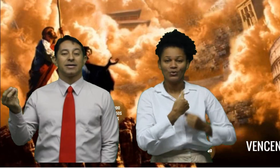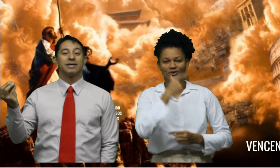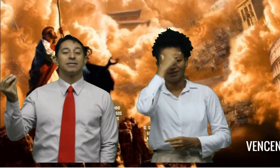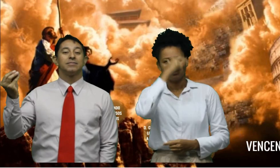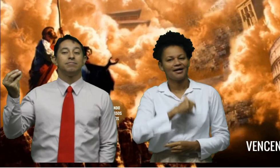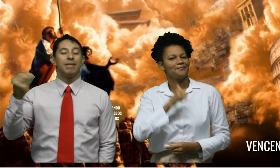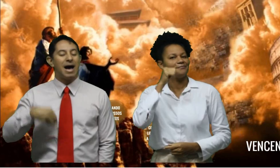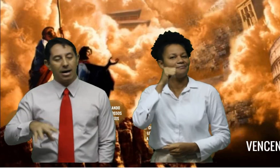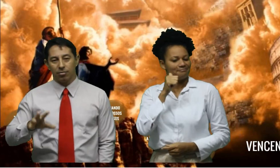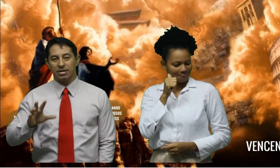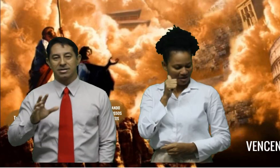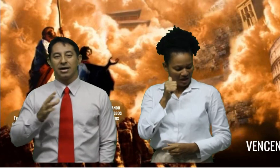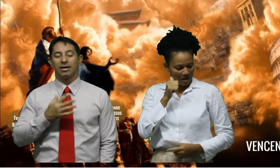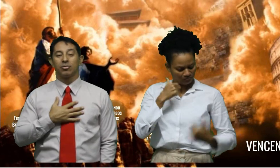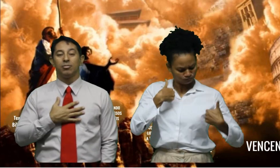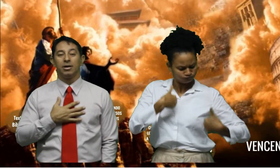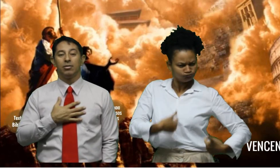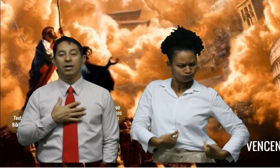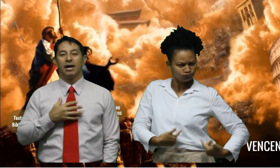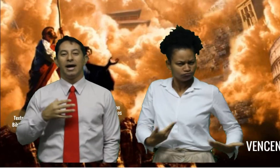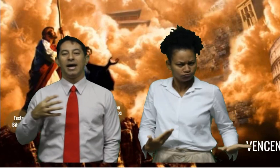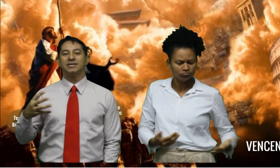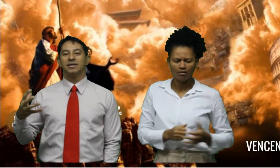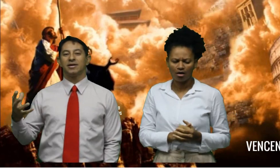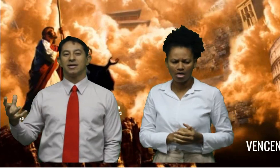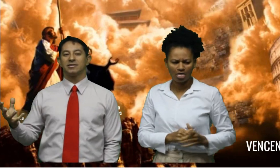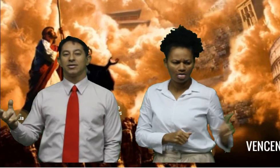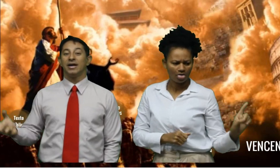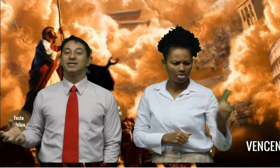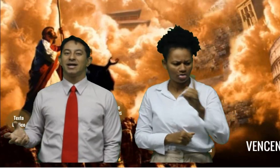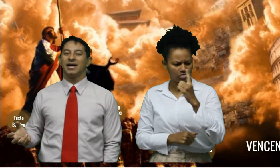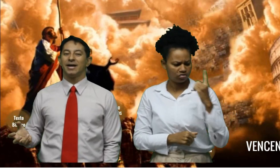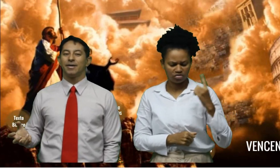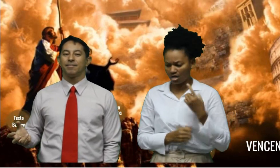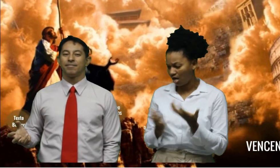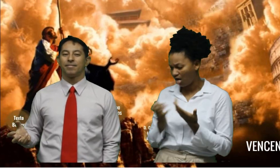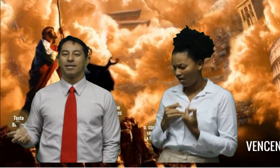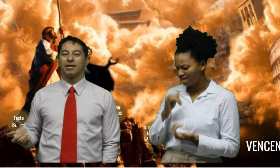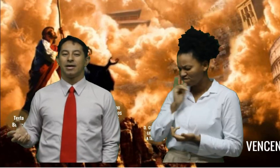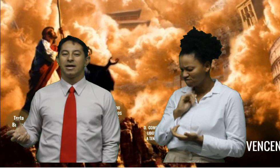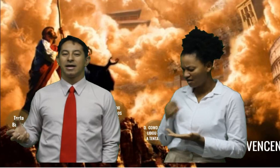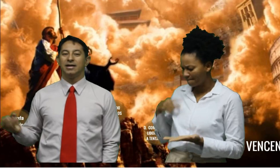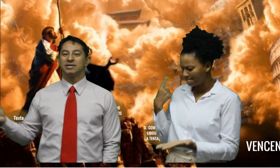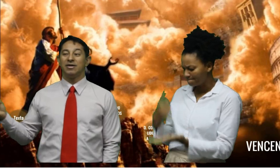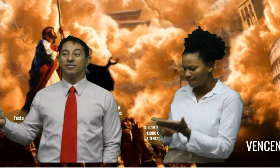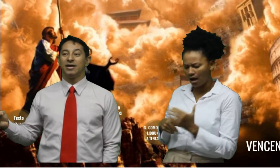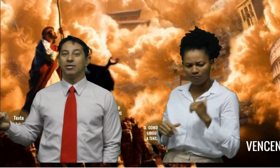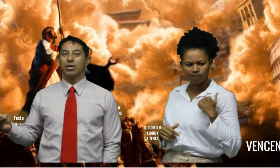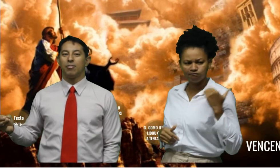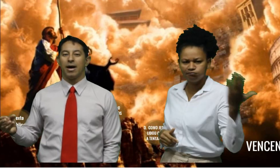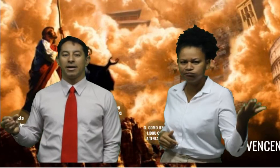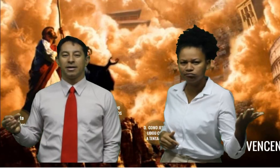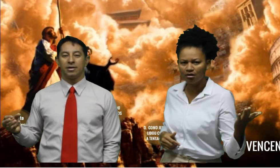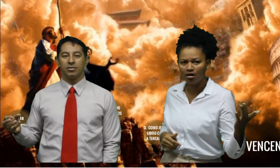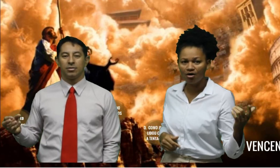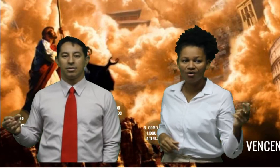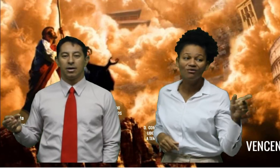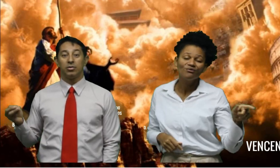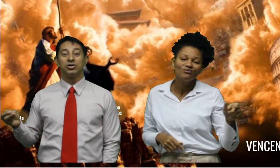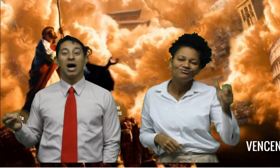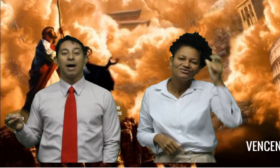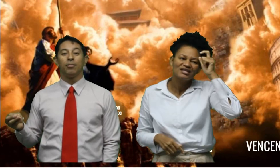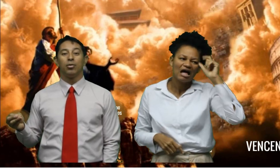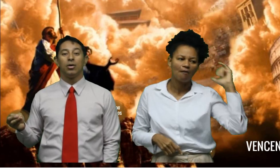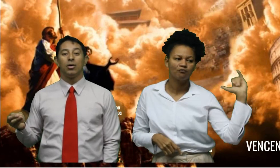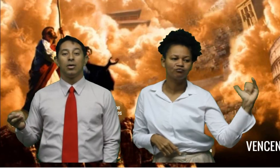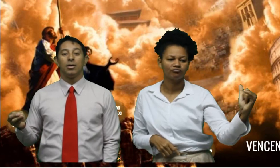ela marca uma saída comigo, essa tentação é externa. Quem está enviando é o maligno, é